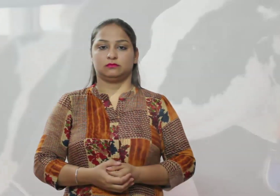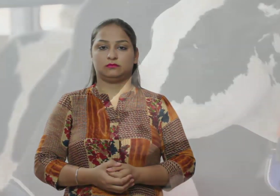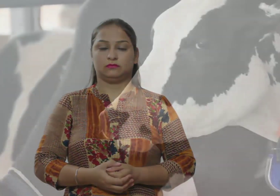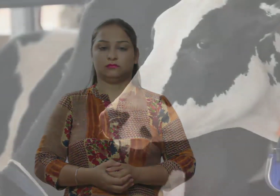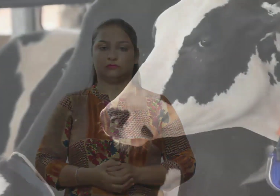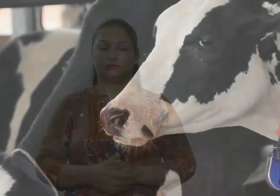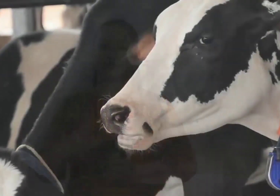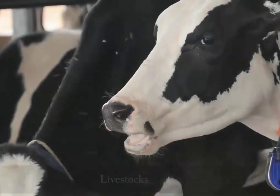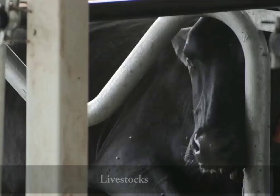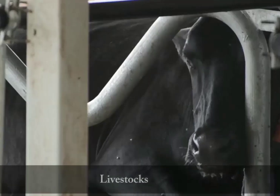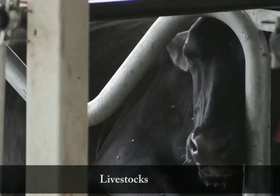पशुधन,